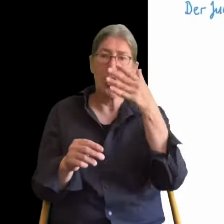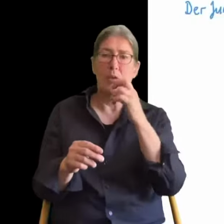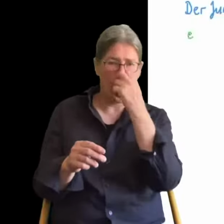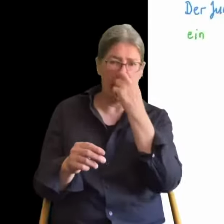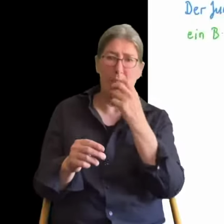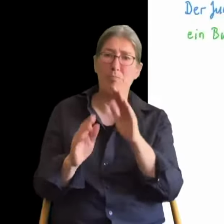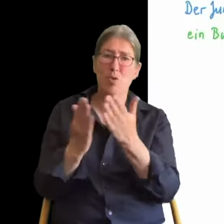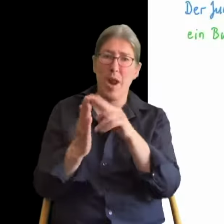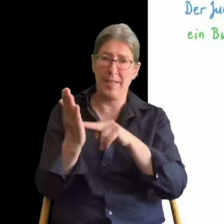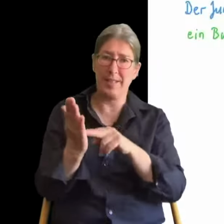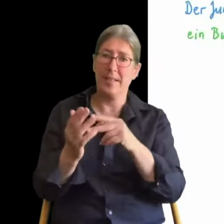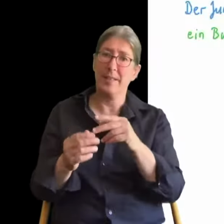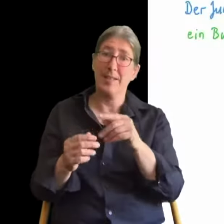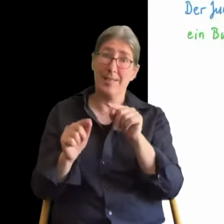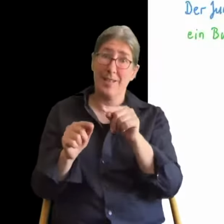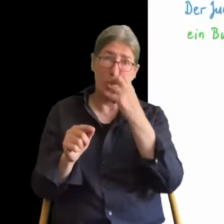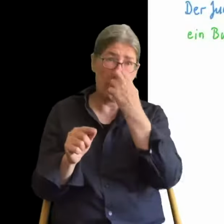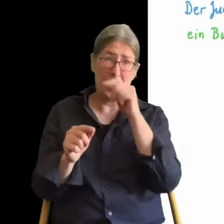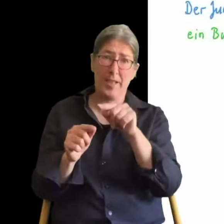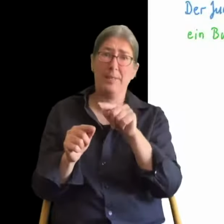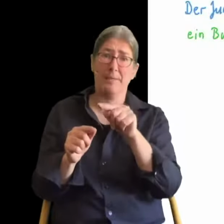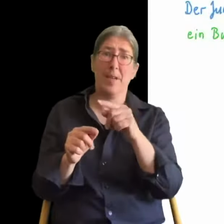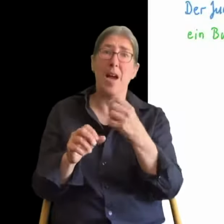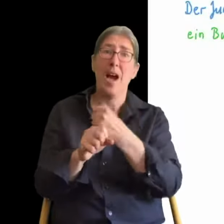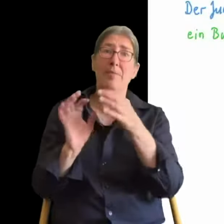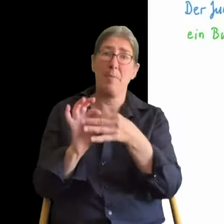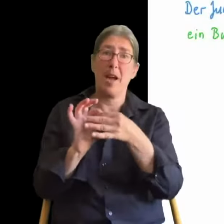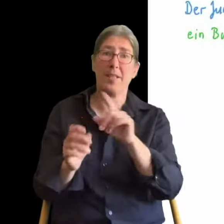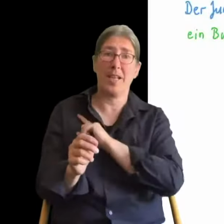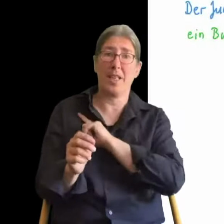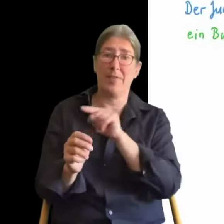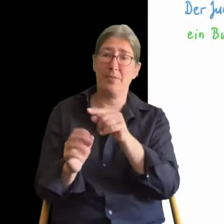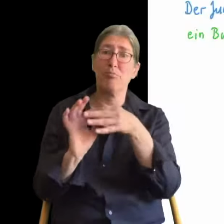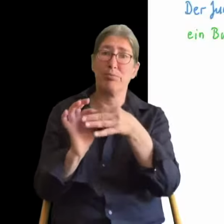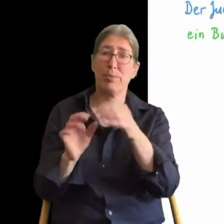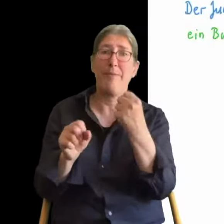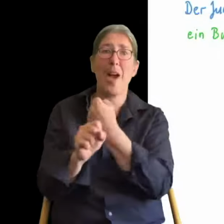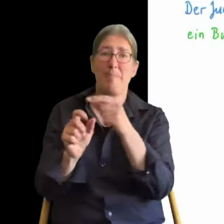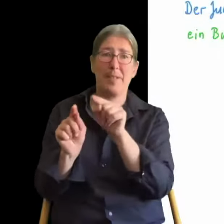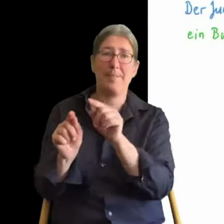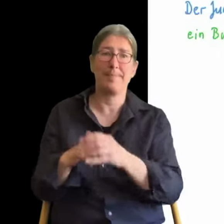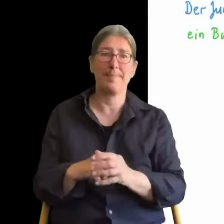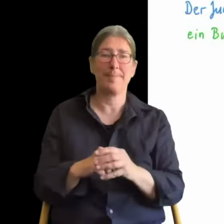neugierig ein Buch. Neugierig wäre das adverbiale Adjektiv und das bezieht sich auf das Verb.